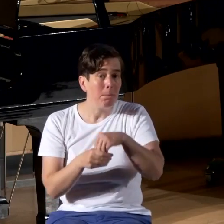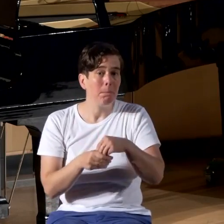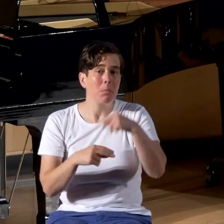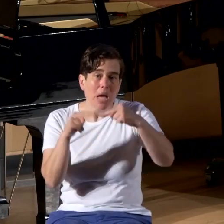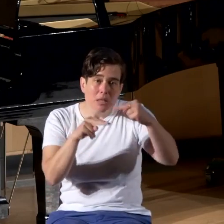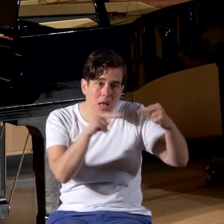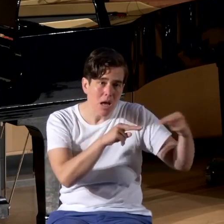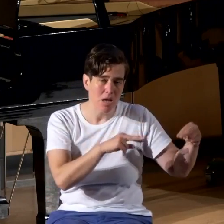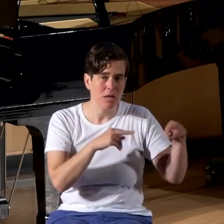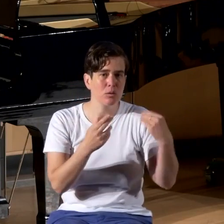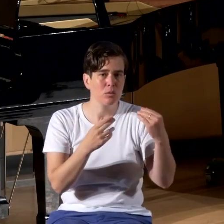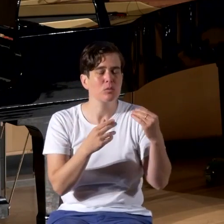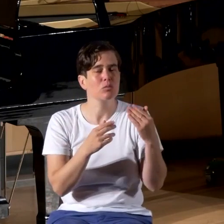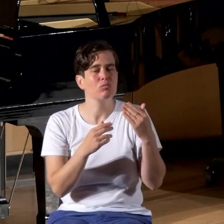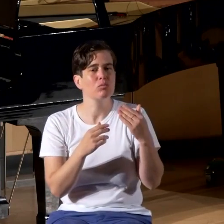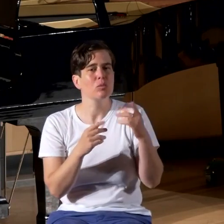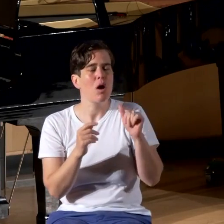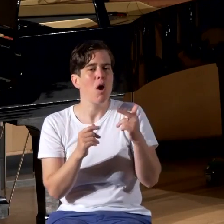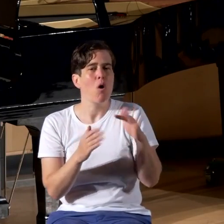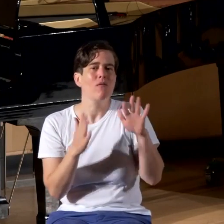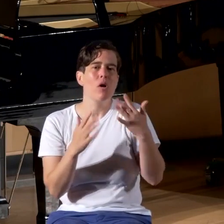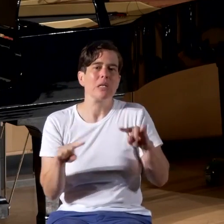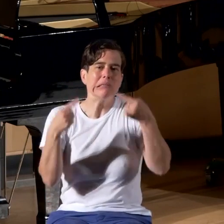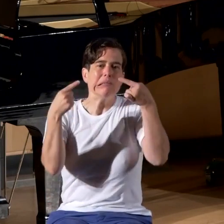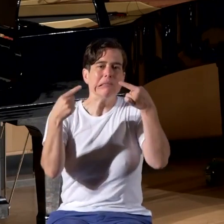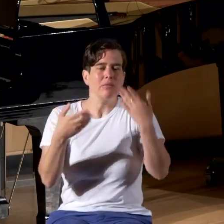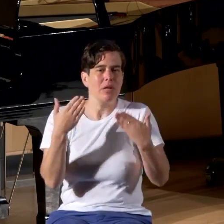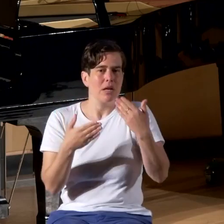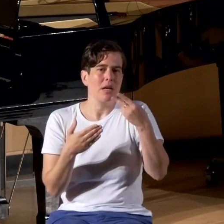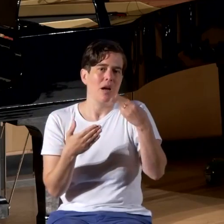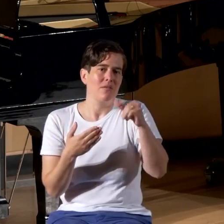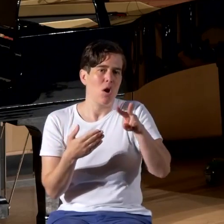einen oder anderen Graben zuschütten, den es in der